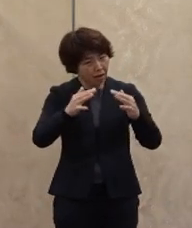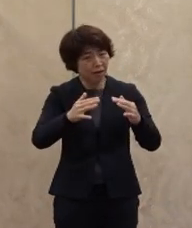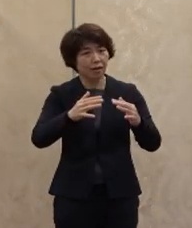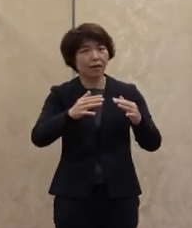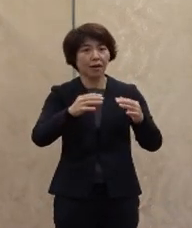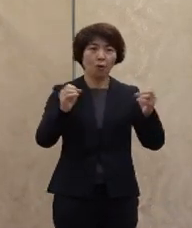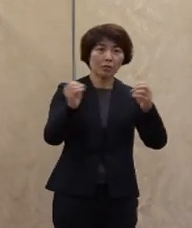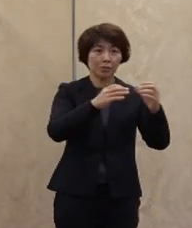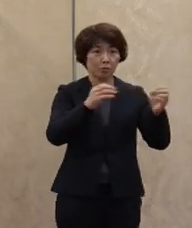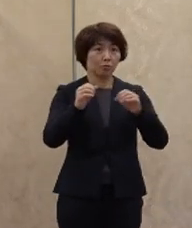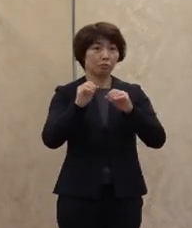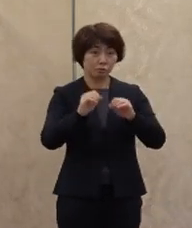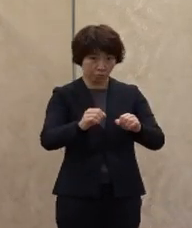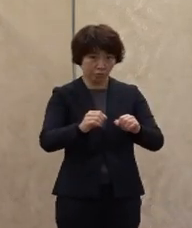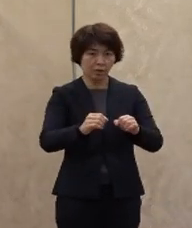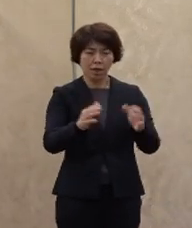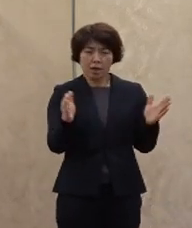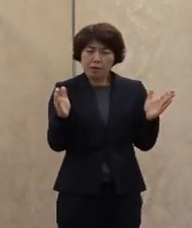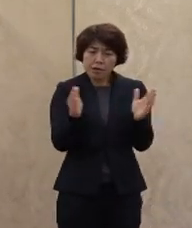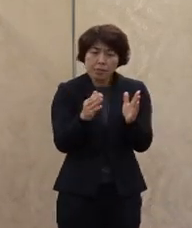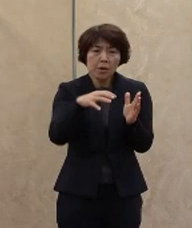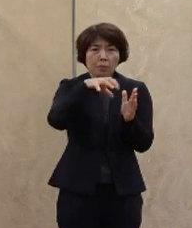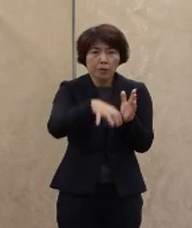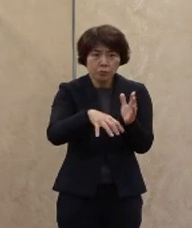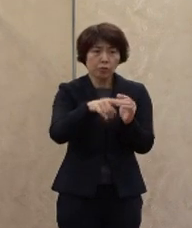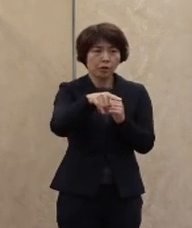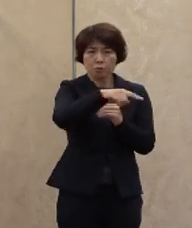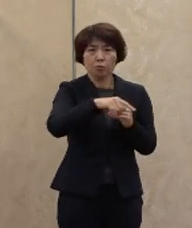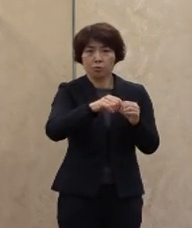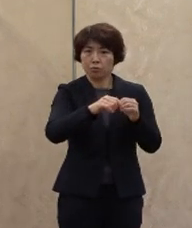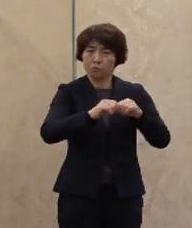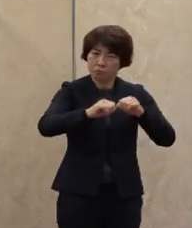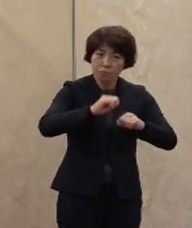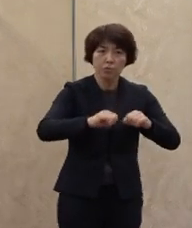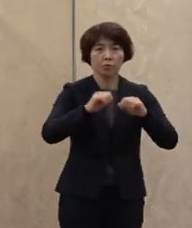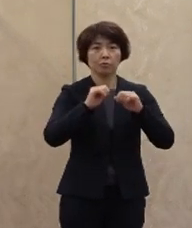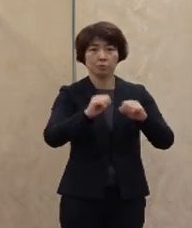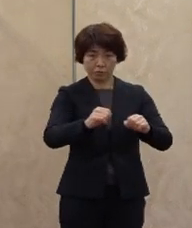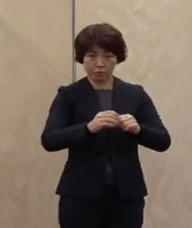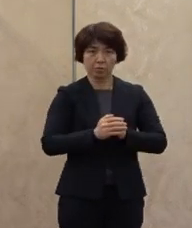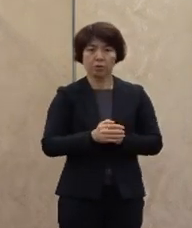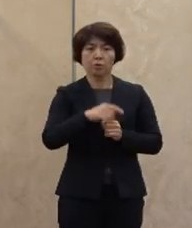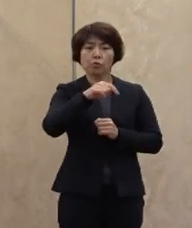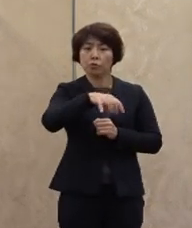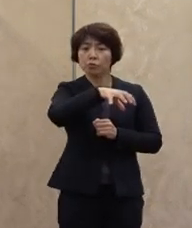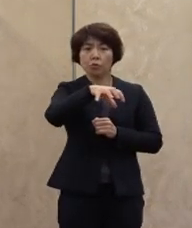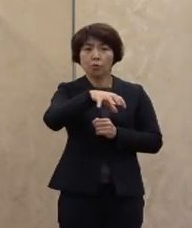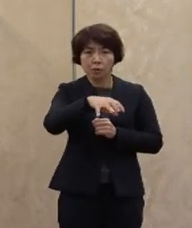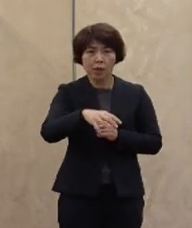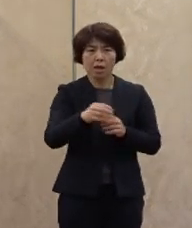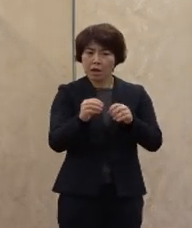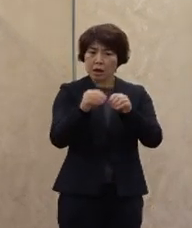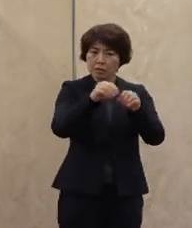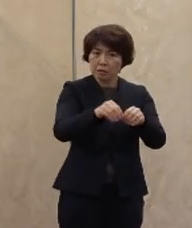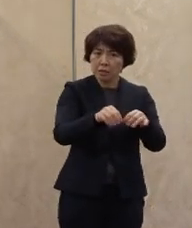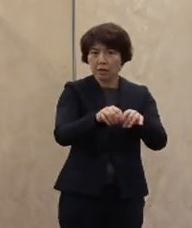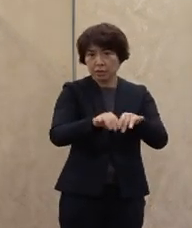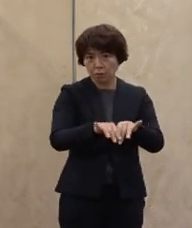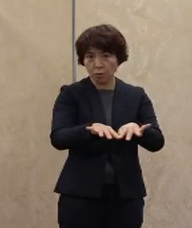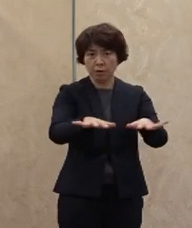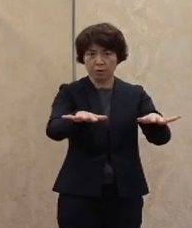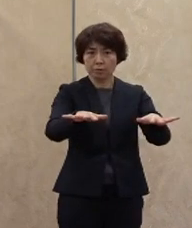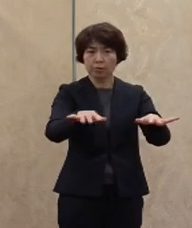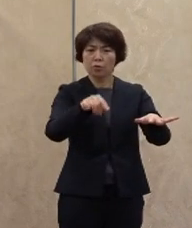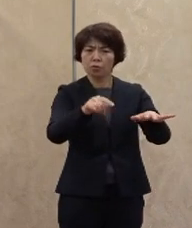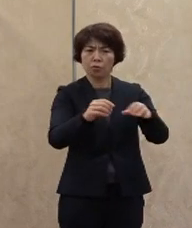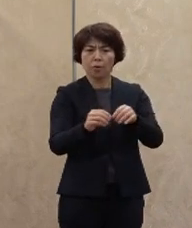しゃべりをしてしまう、狭い空間でそういうことが起きる、飲食の場で感染が広がってきているというのも、そこは発